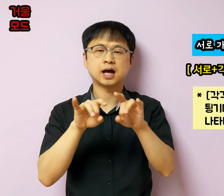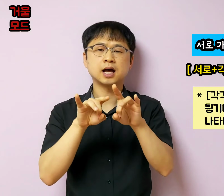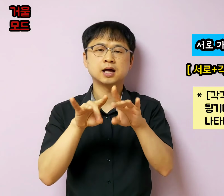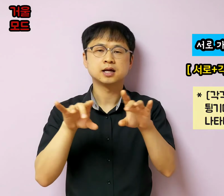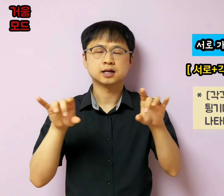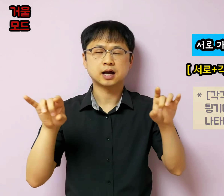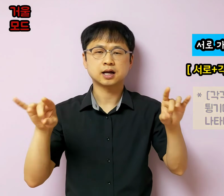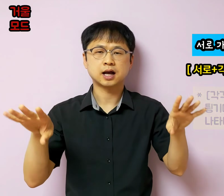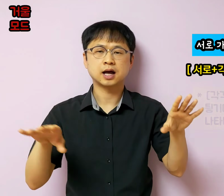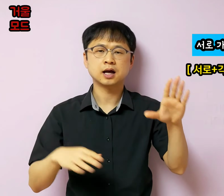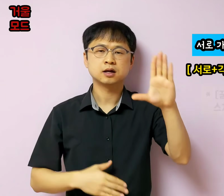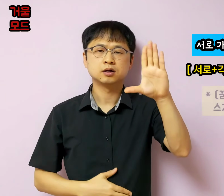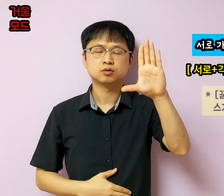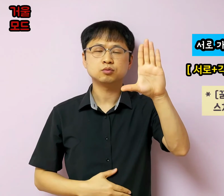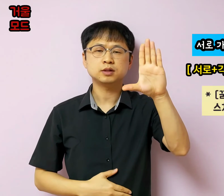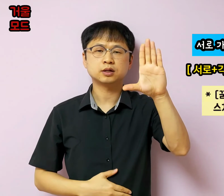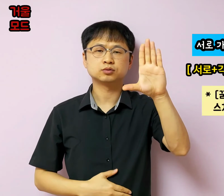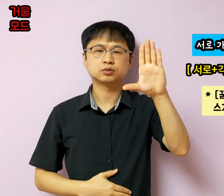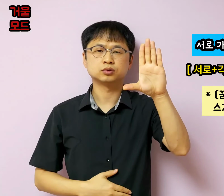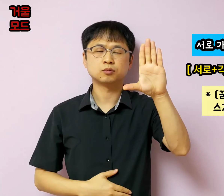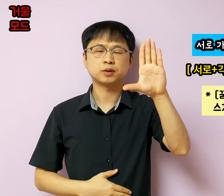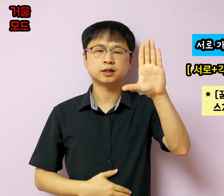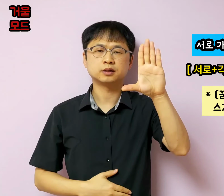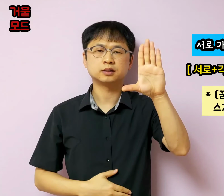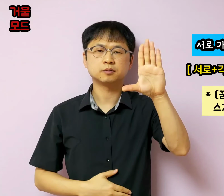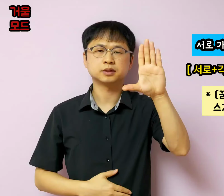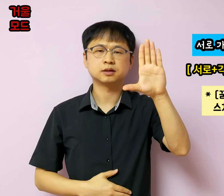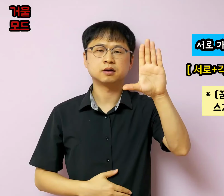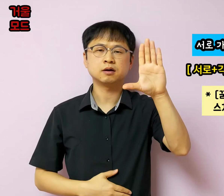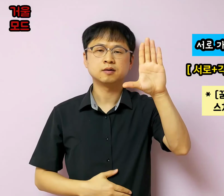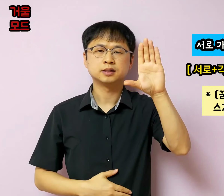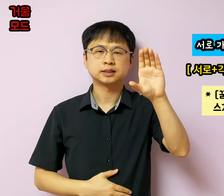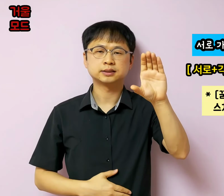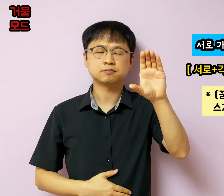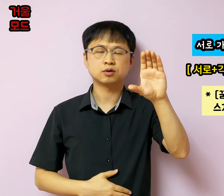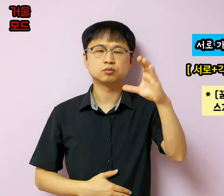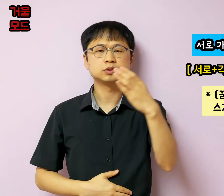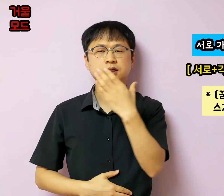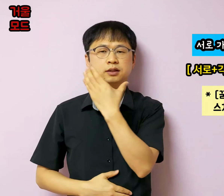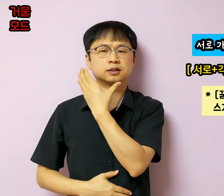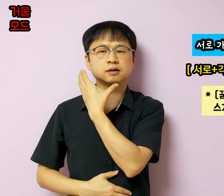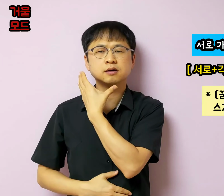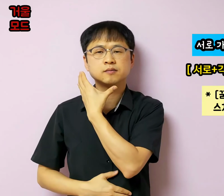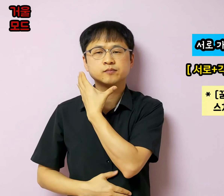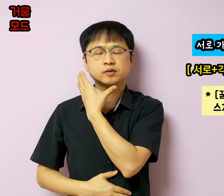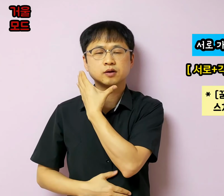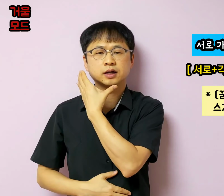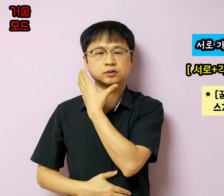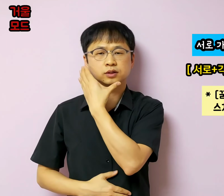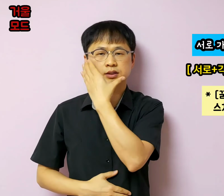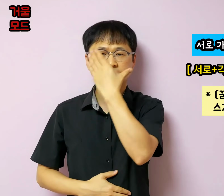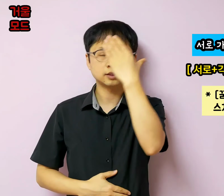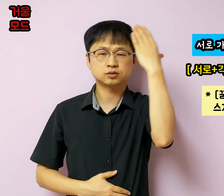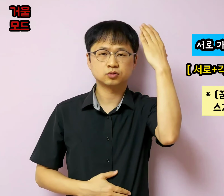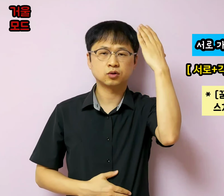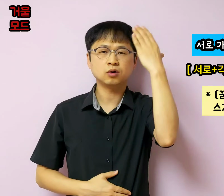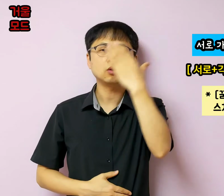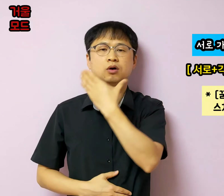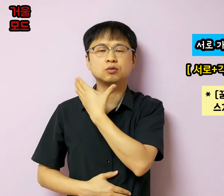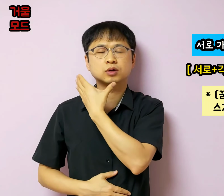되겠습니다. 각각. 꿈이라는 수어는 손바닥을 이렇게 펴서 살짝만 구부린 상태에서 턱 아래쪽에서 대각선으로 얼굴